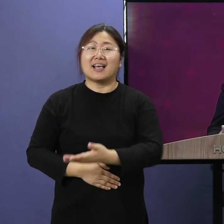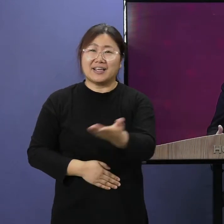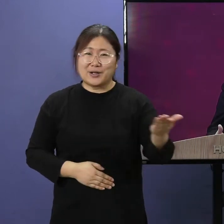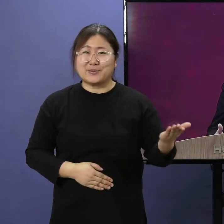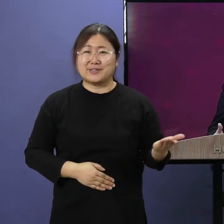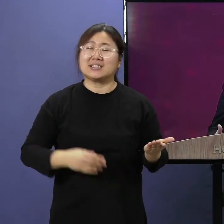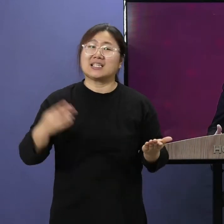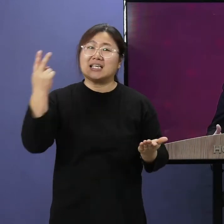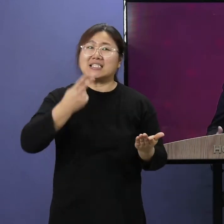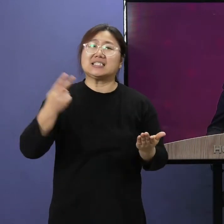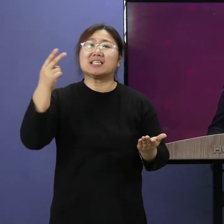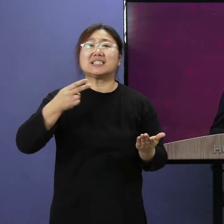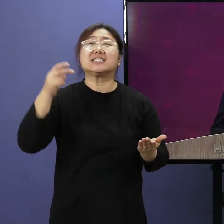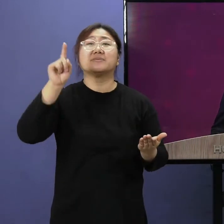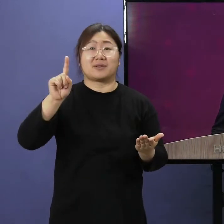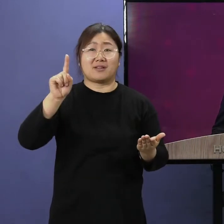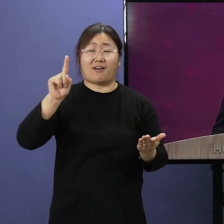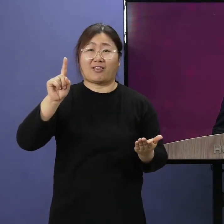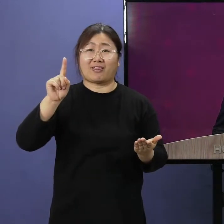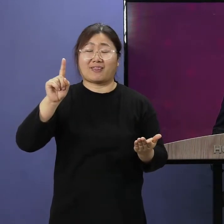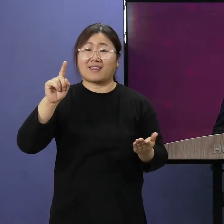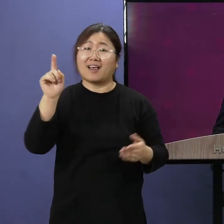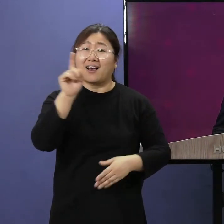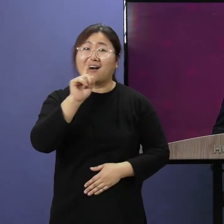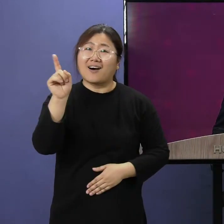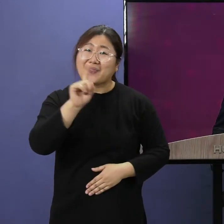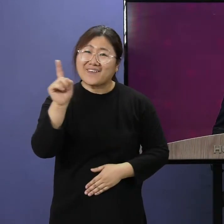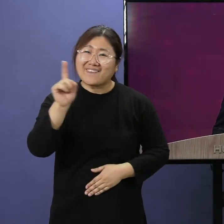2021년 어떻게 스스로 평가하십니까?